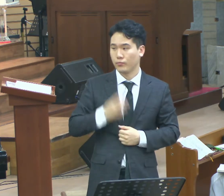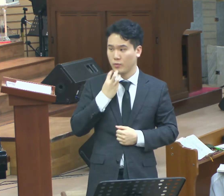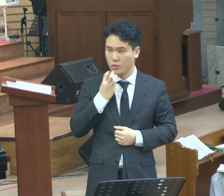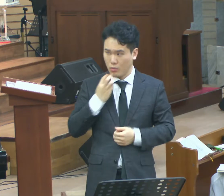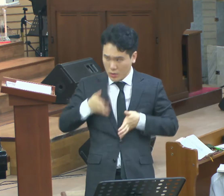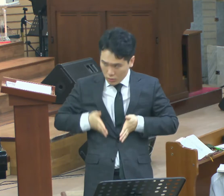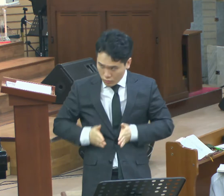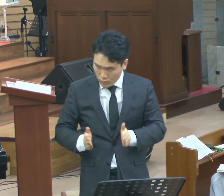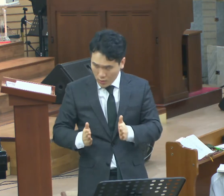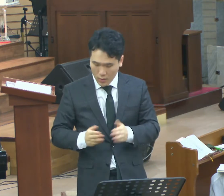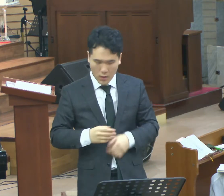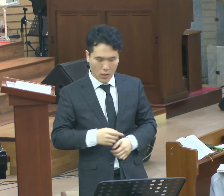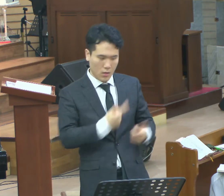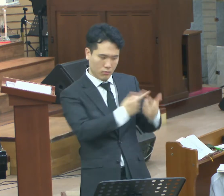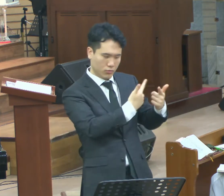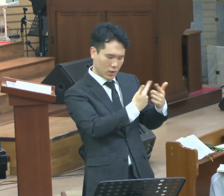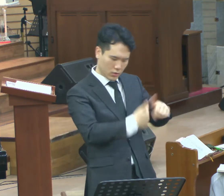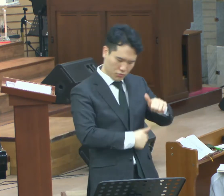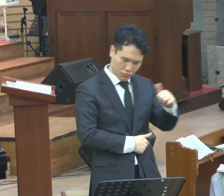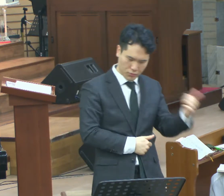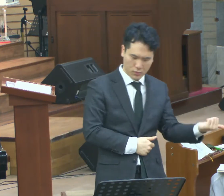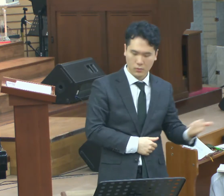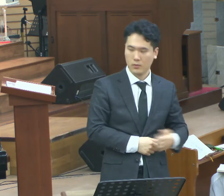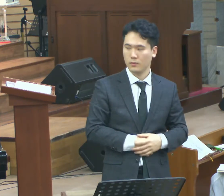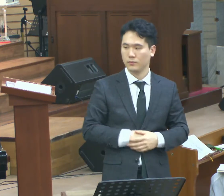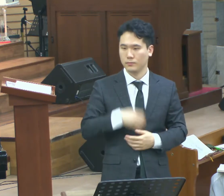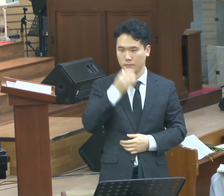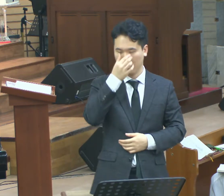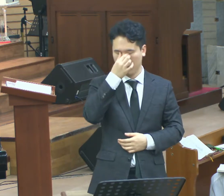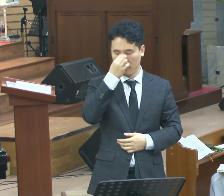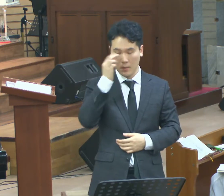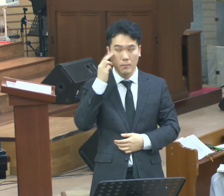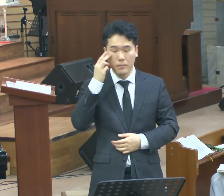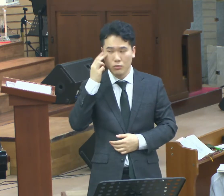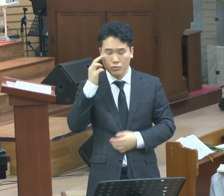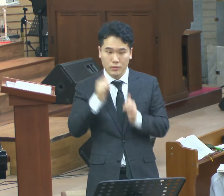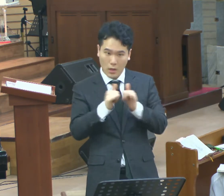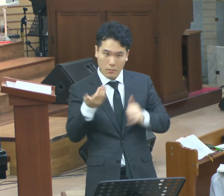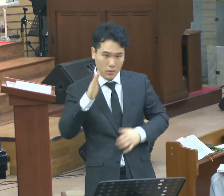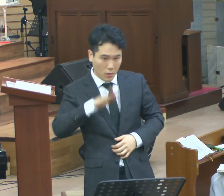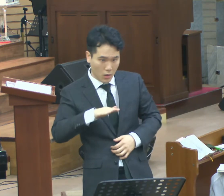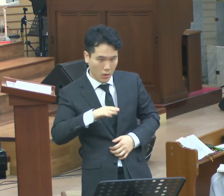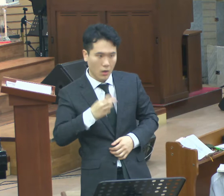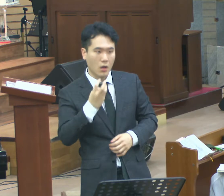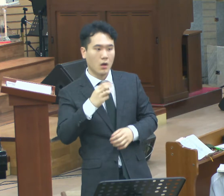있어요. 미국 사람인데 한국에서 나서 한국에서 죽었어요. 아버지의 뜻을 따라서.